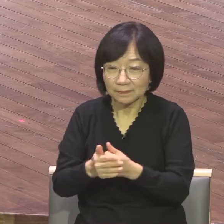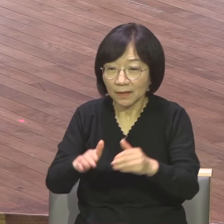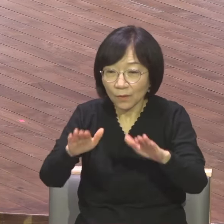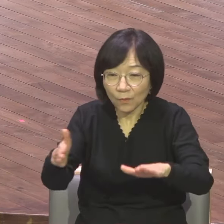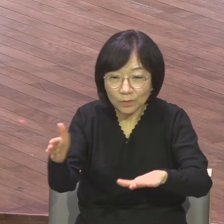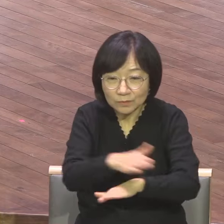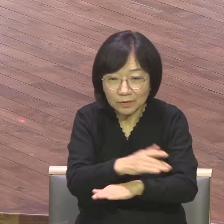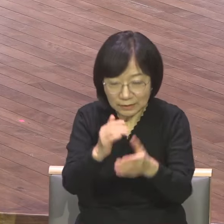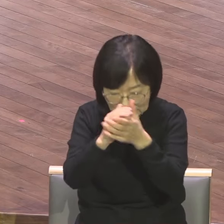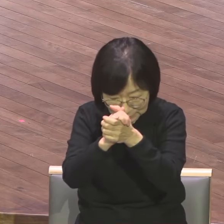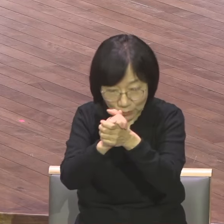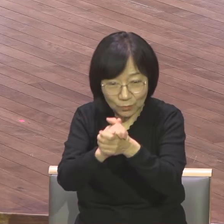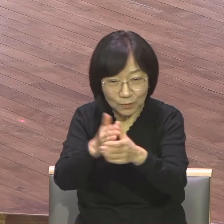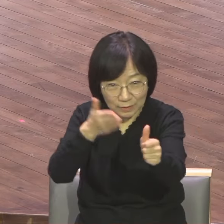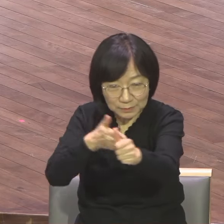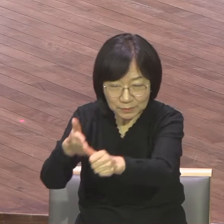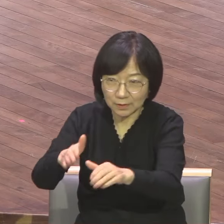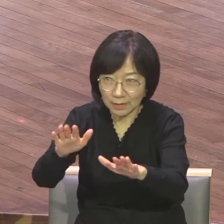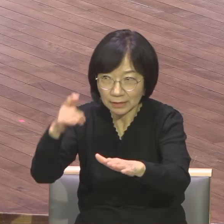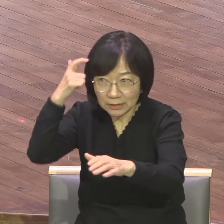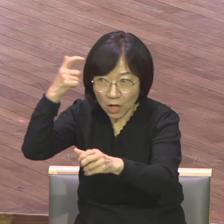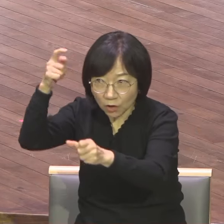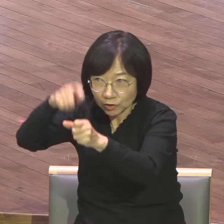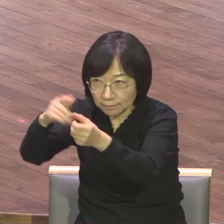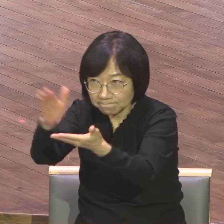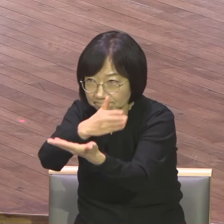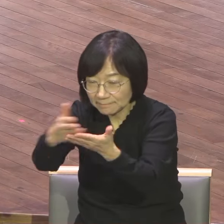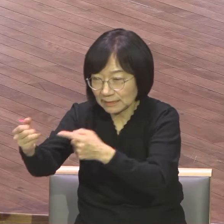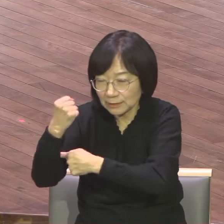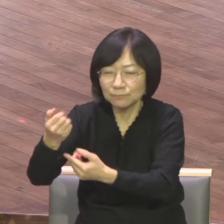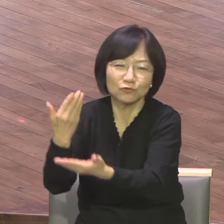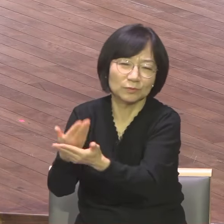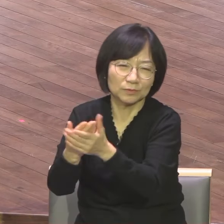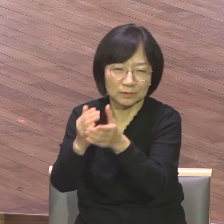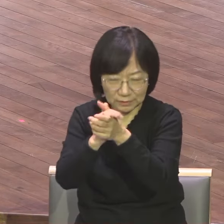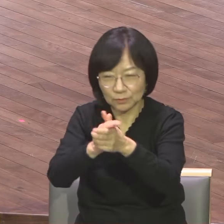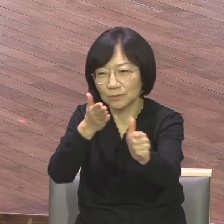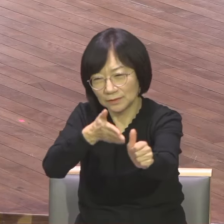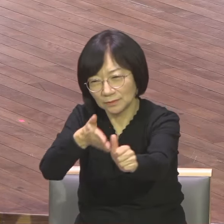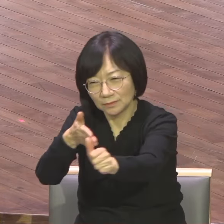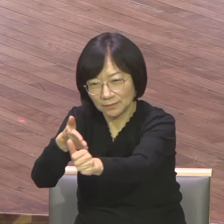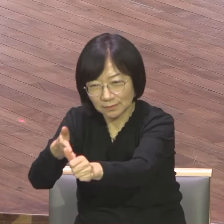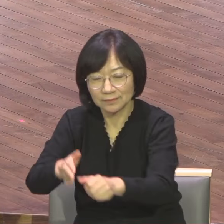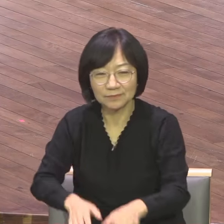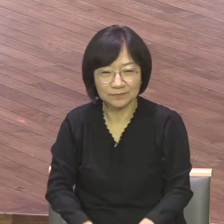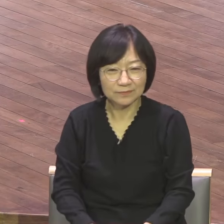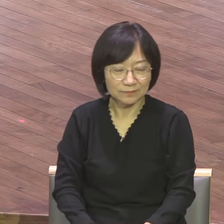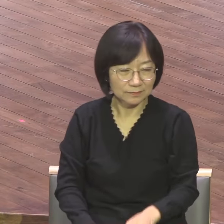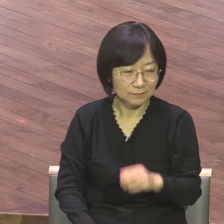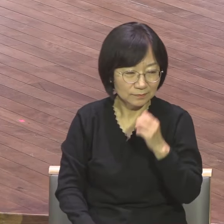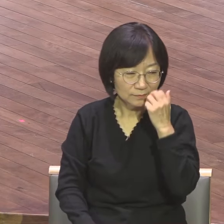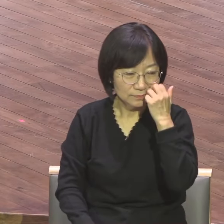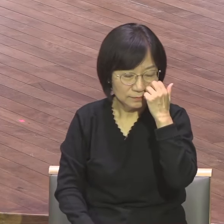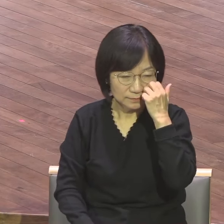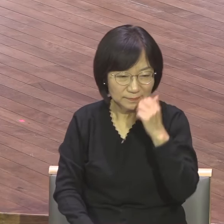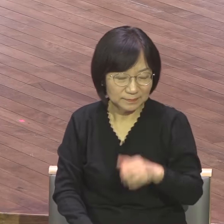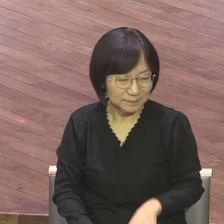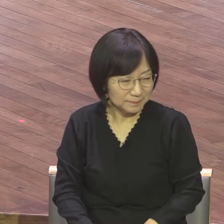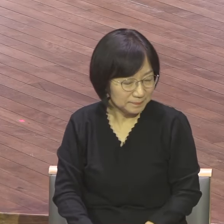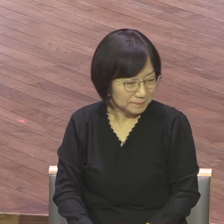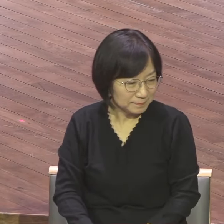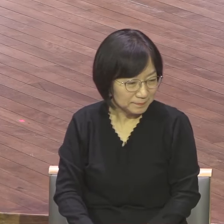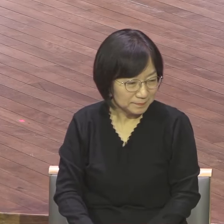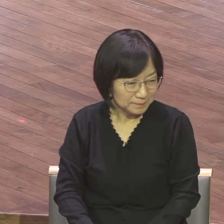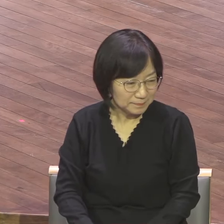영적 판단력을 주시옵소서. 그게 지혜라니까 지혜. 본문의 훈계, 명철, 공의, 정의, 정직, 학식,